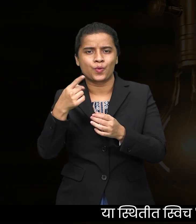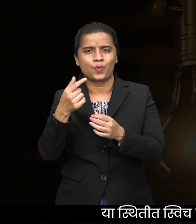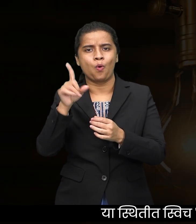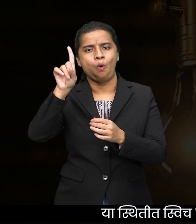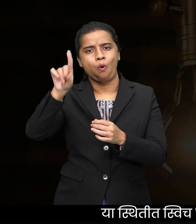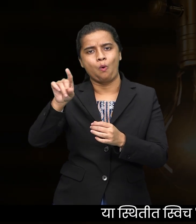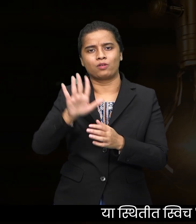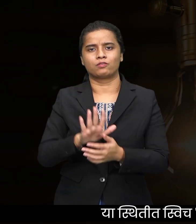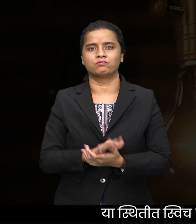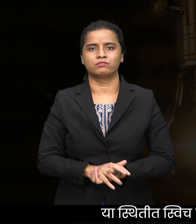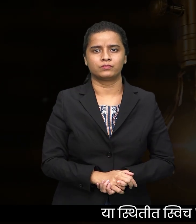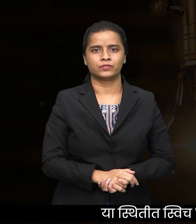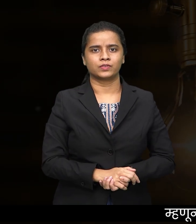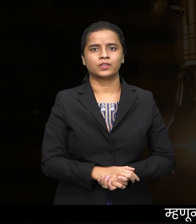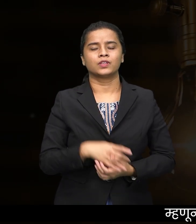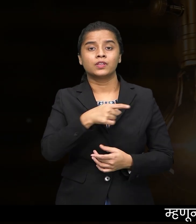जाते,